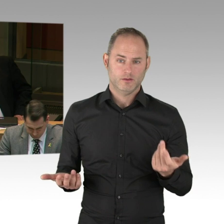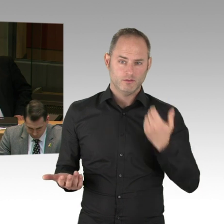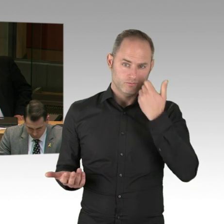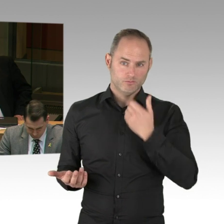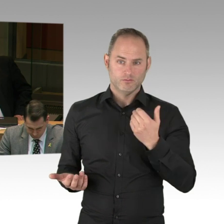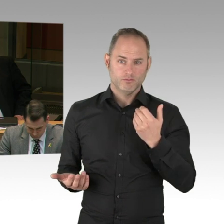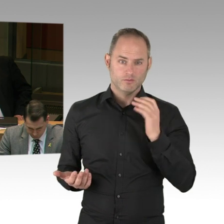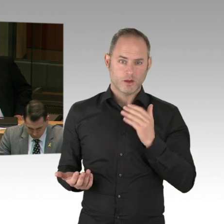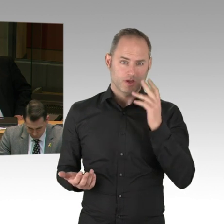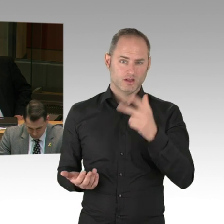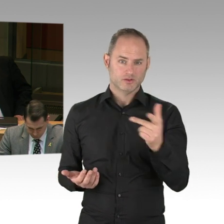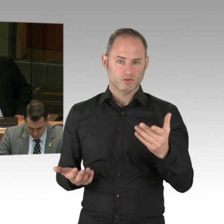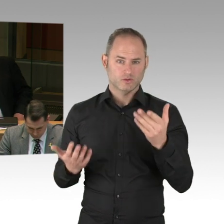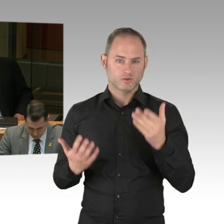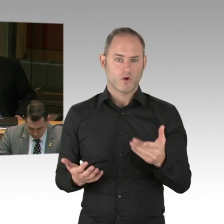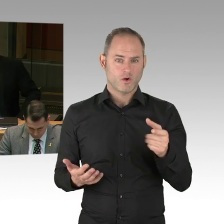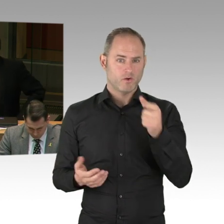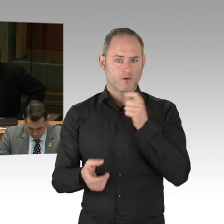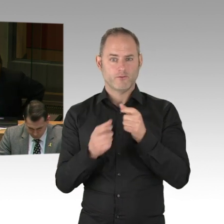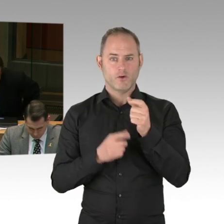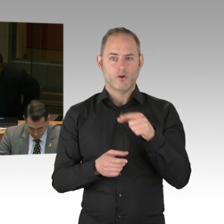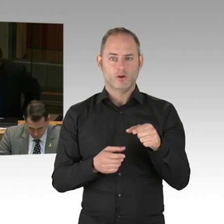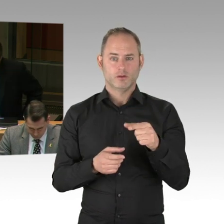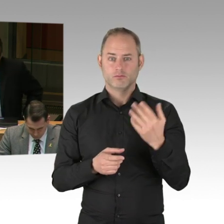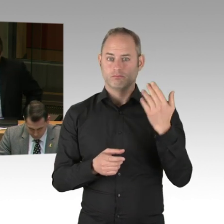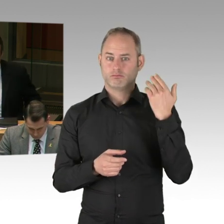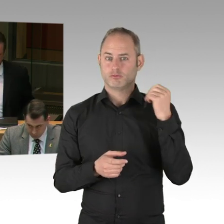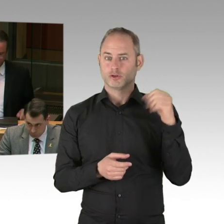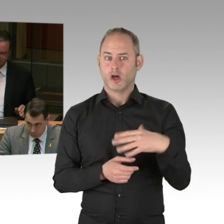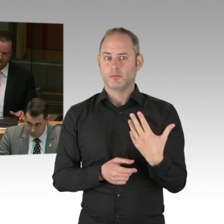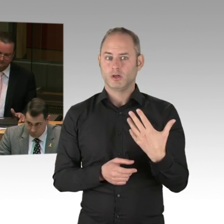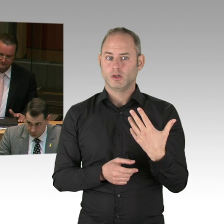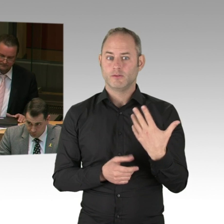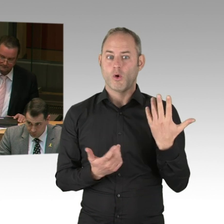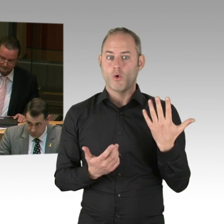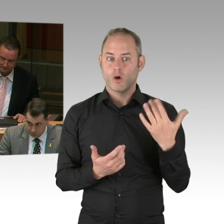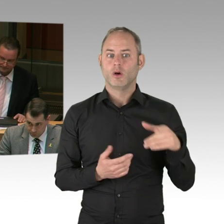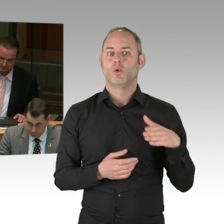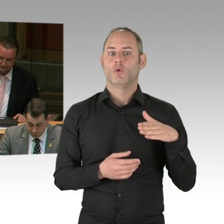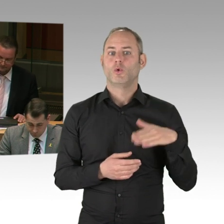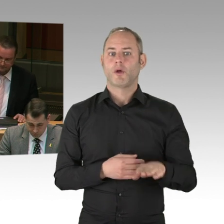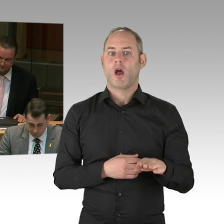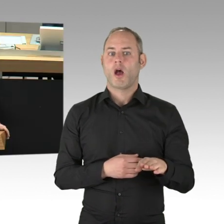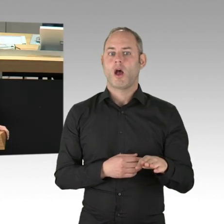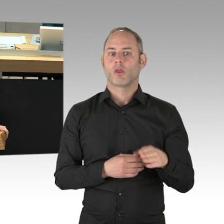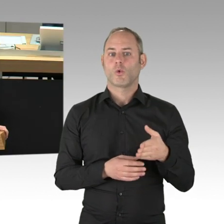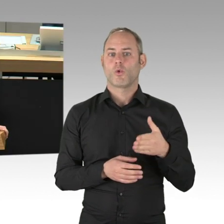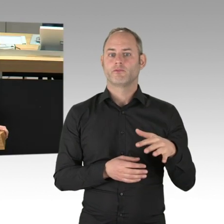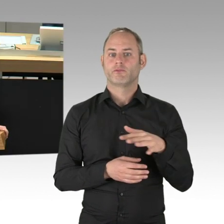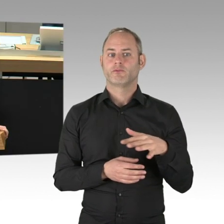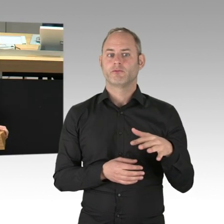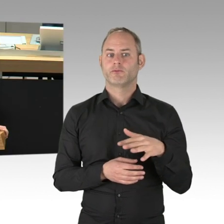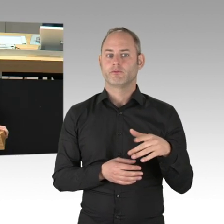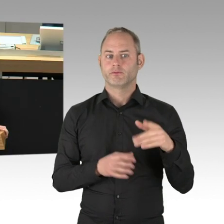folgten Taten. Der junge Mann wurde mehrfach geschlagen, ihm wurden Kopfstöße versetzt. Liebe